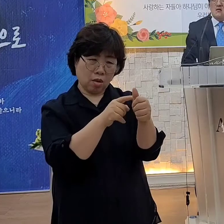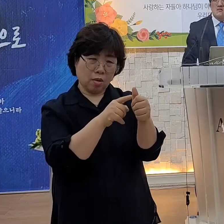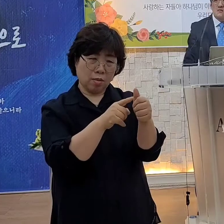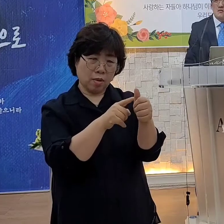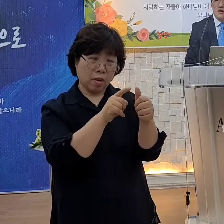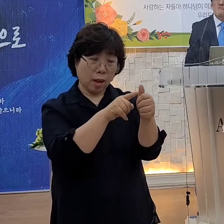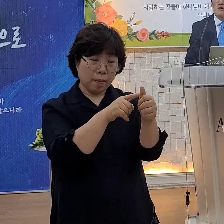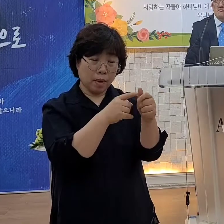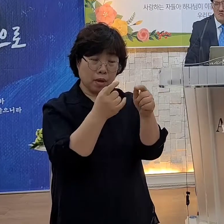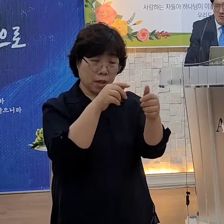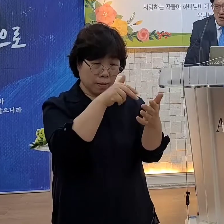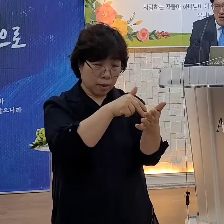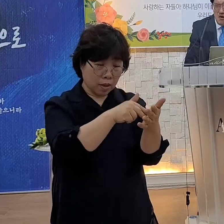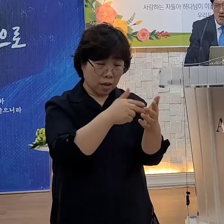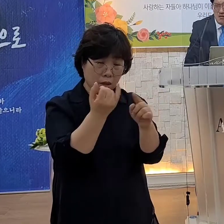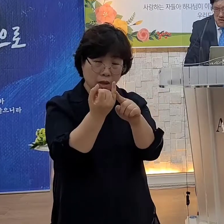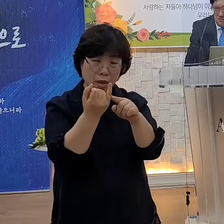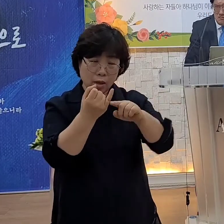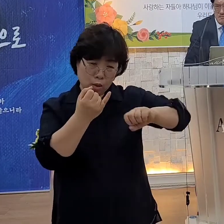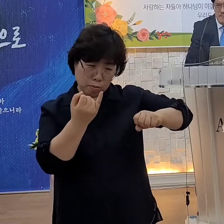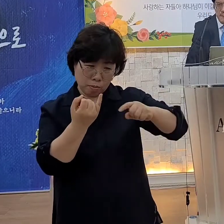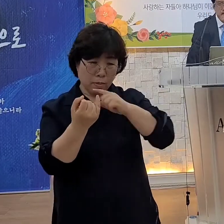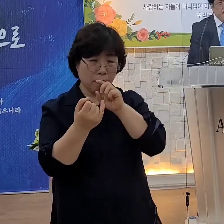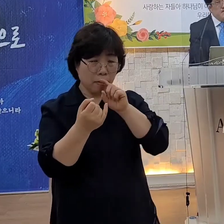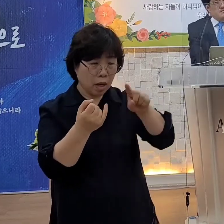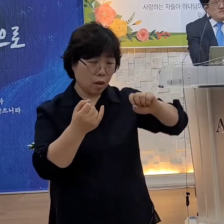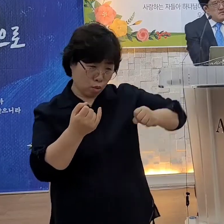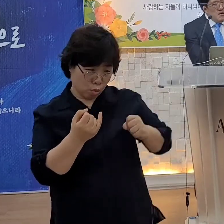이게 제일 행복한 거구나. 이 깨닫고